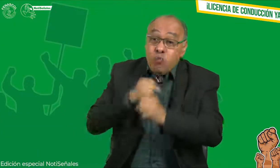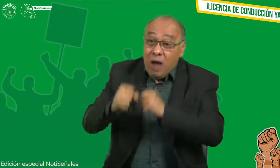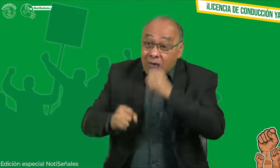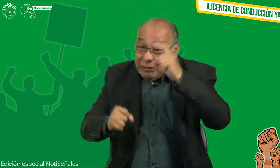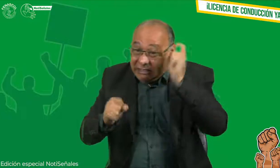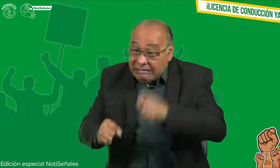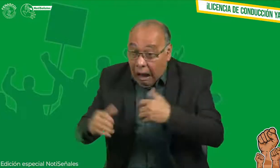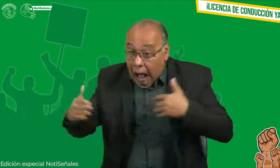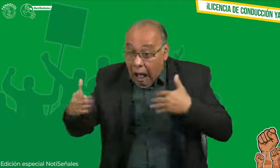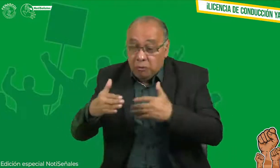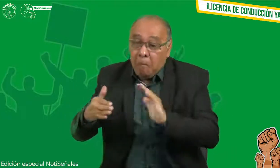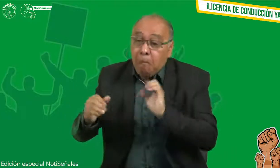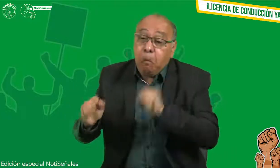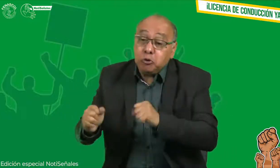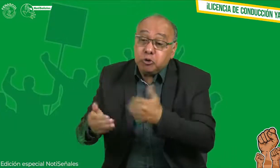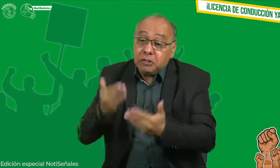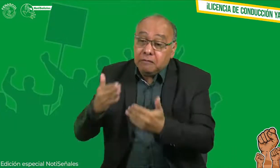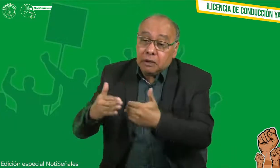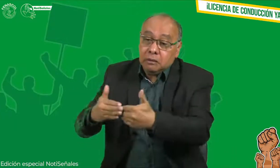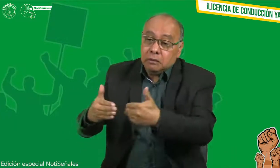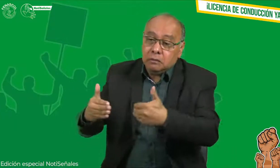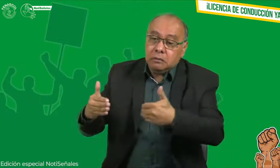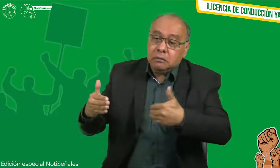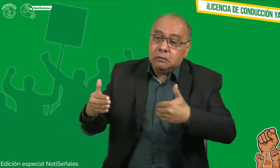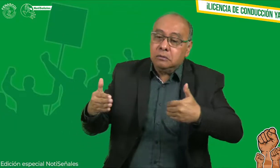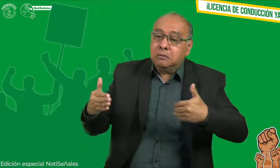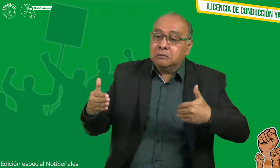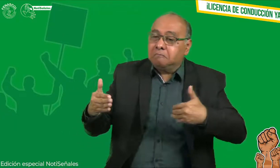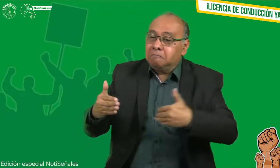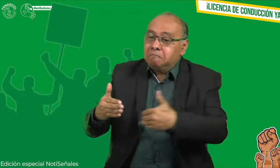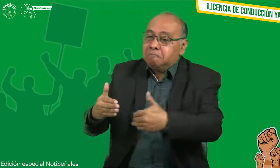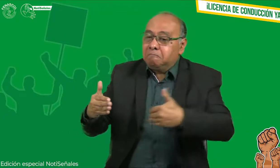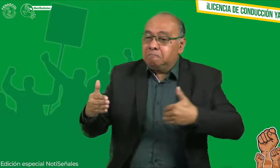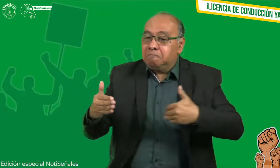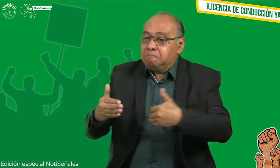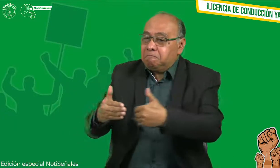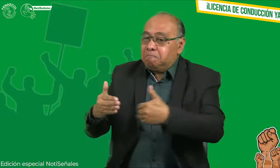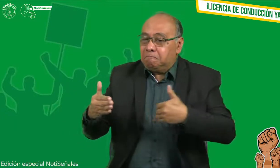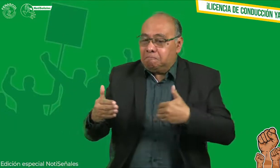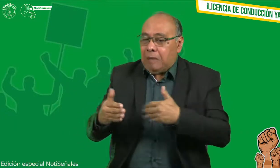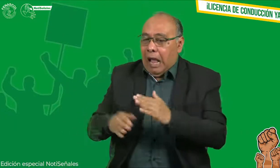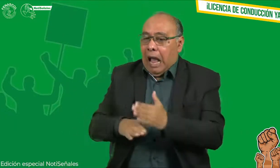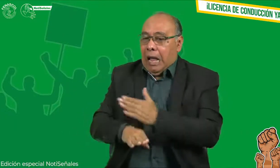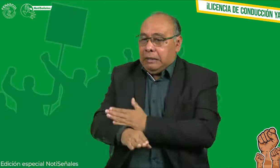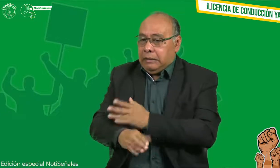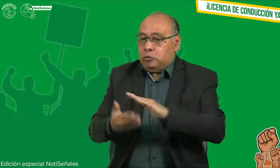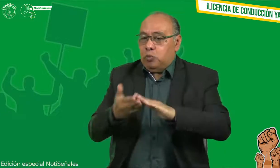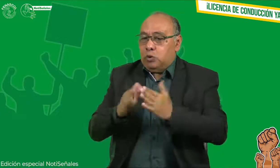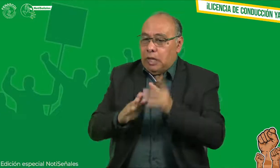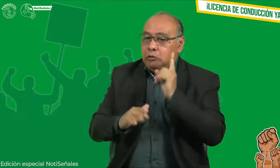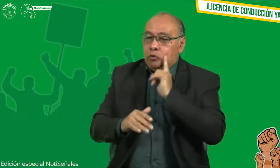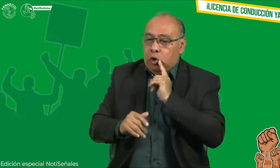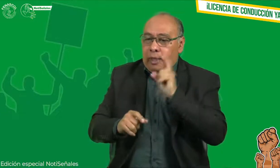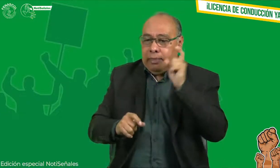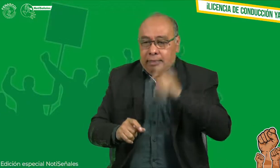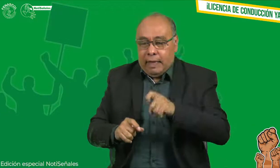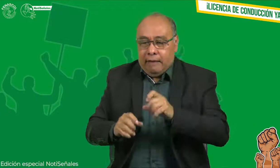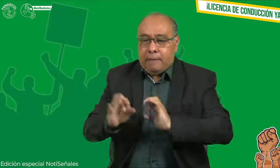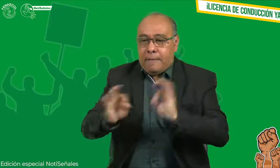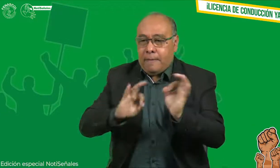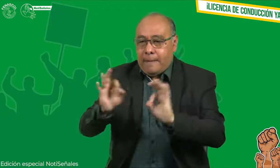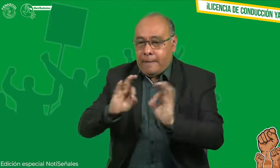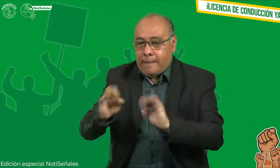de espera para que esto se pueda implementar. Veremos cómo se implementará a